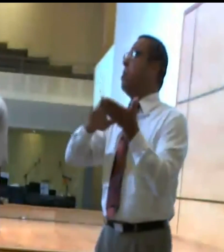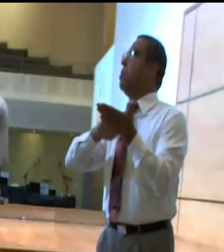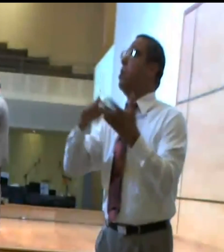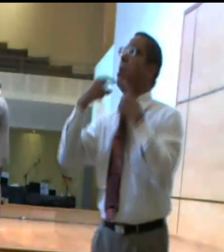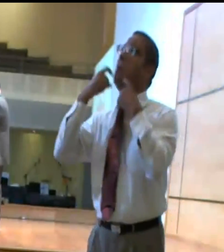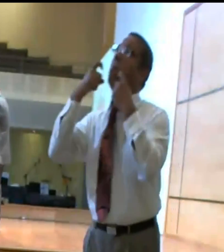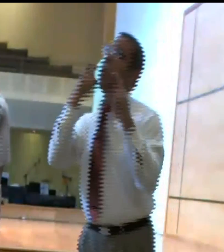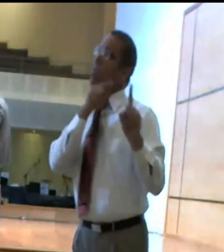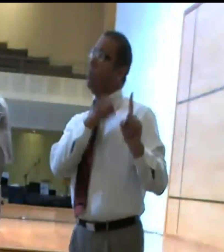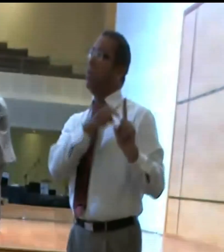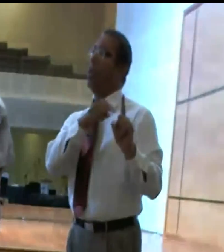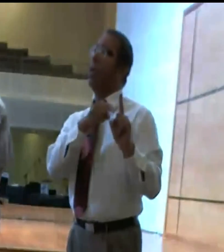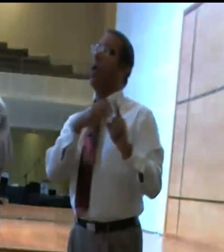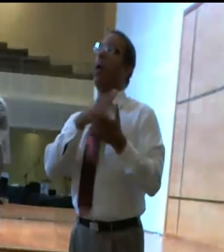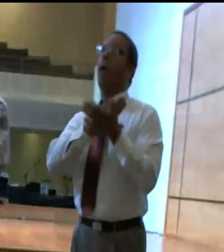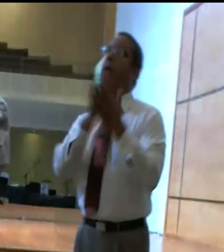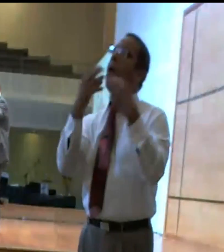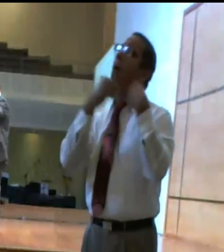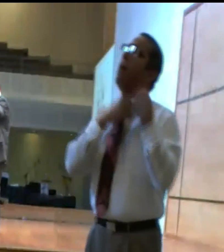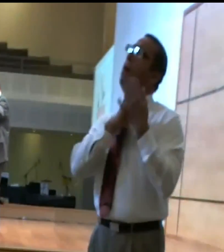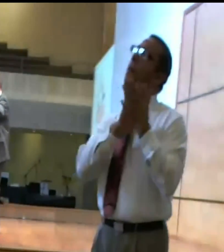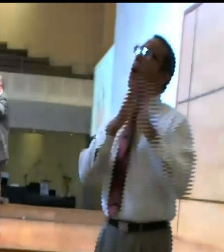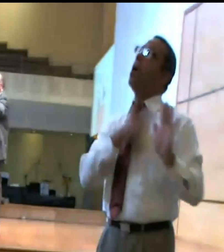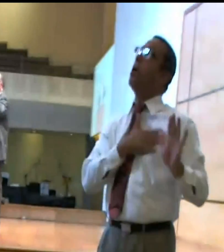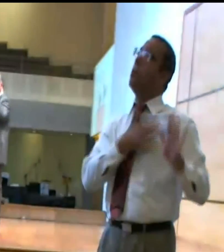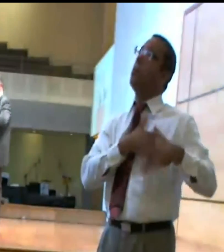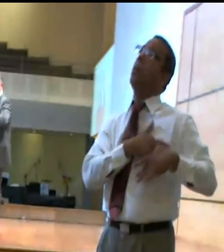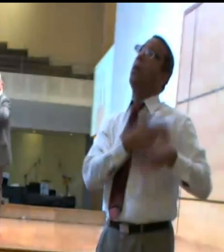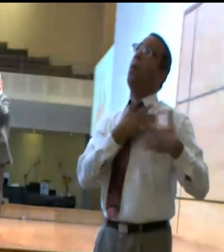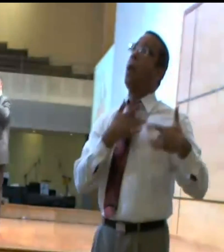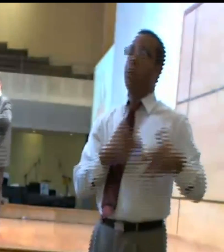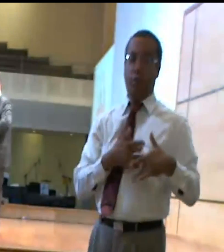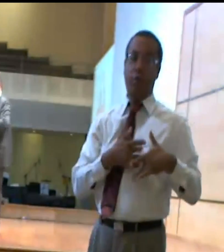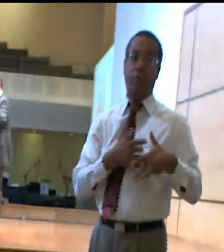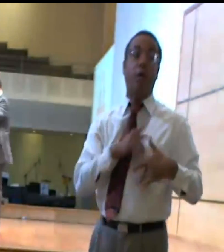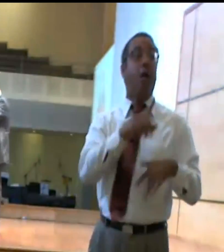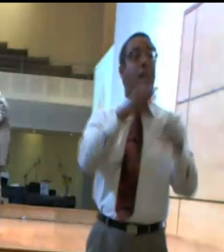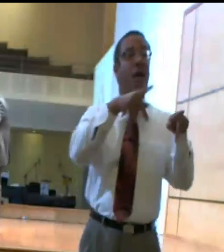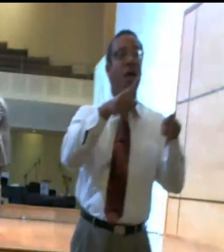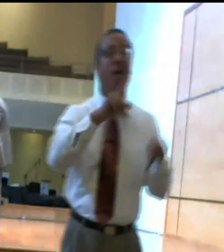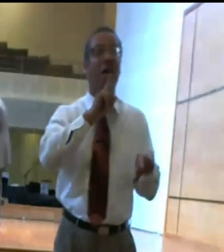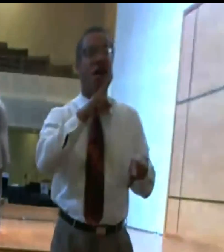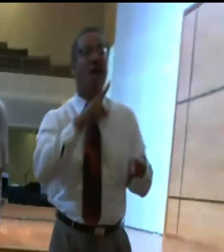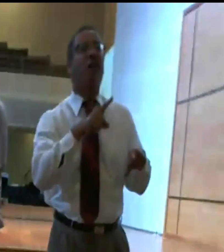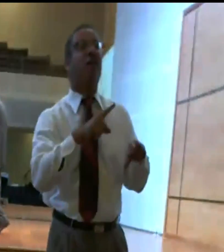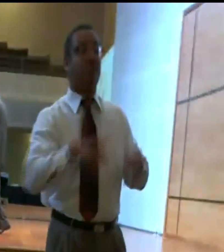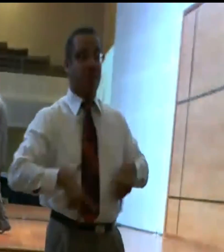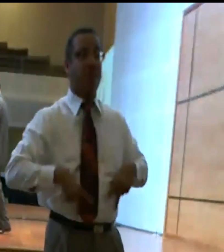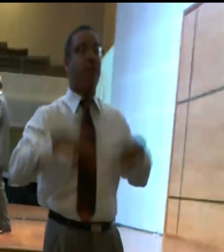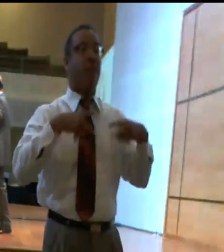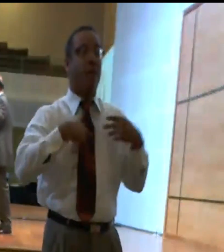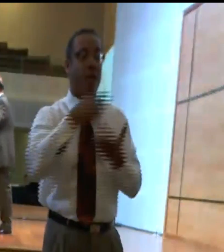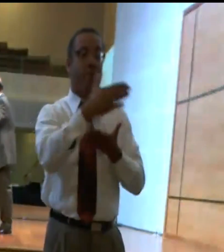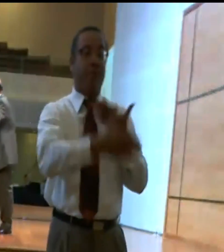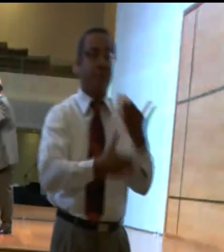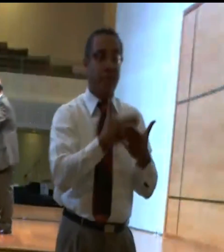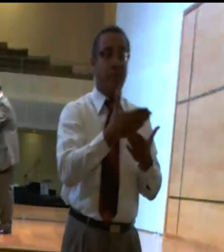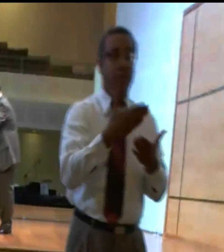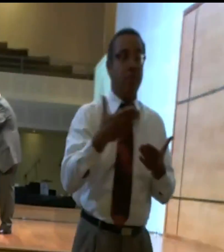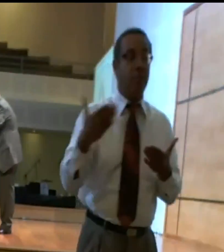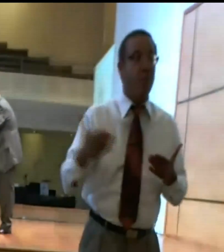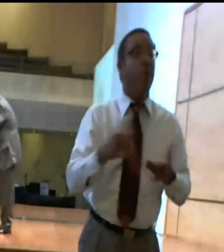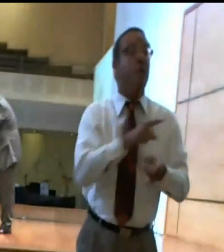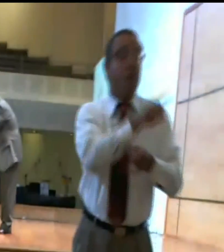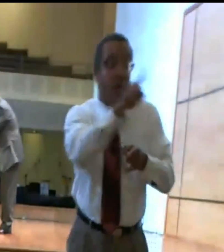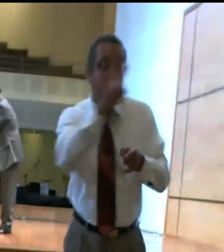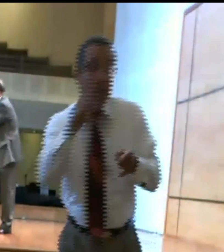Dios. Una persona que vive en el temor de Dios. El principio de la sabiduría es el temor del Señor, dice Salomón en Proverbios